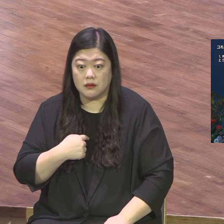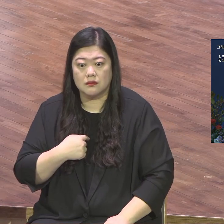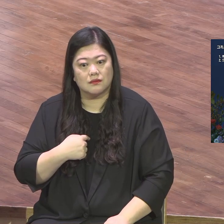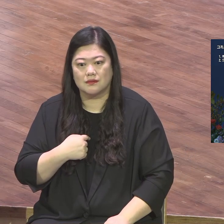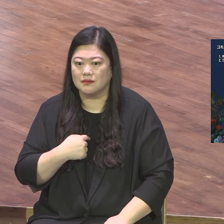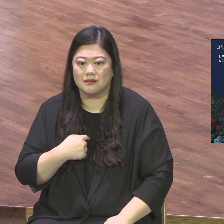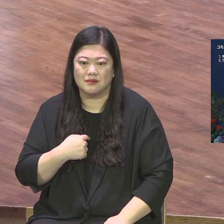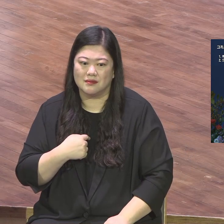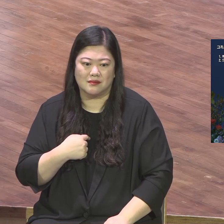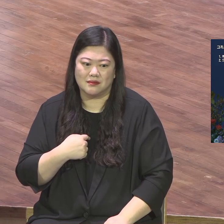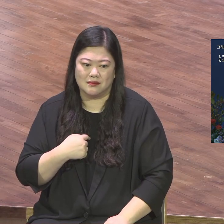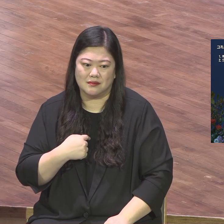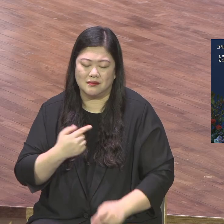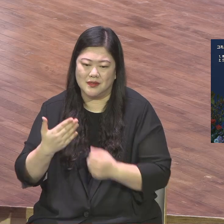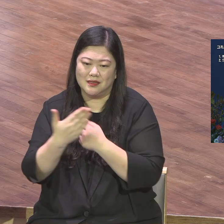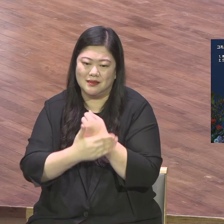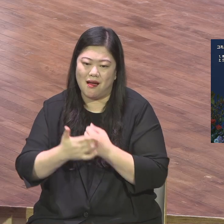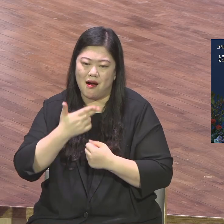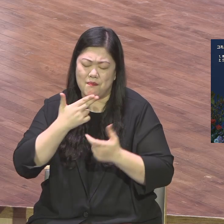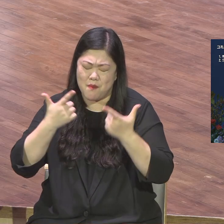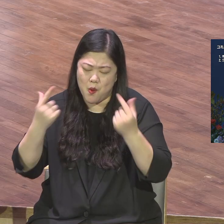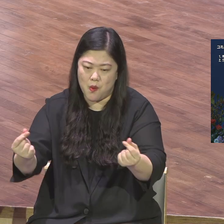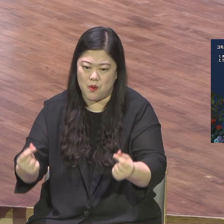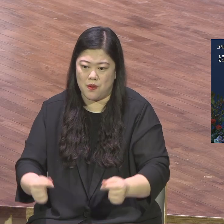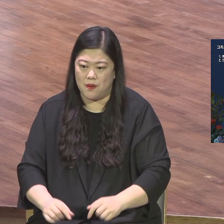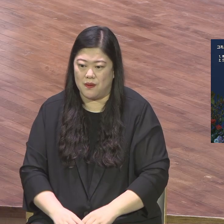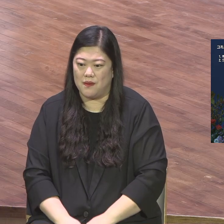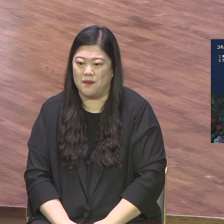은혜 못 받은 사람이에요.